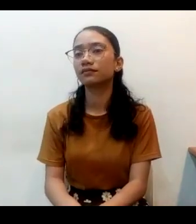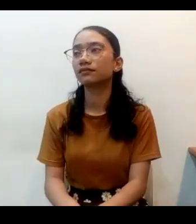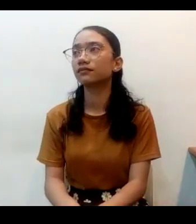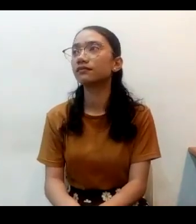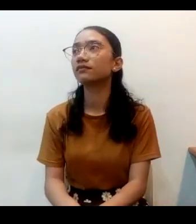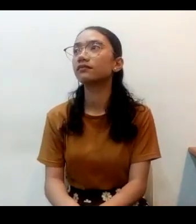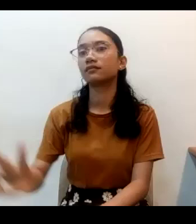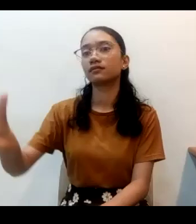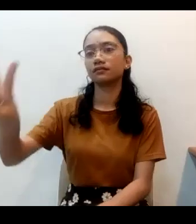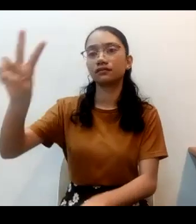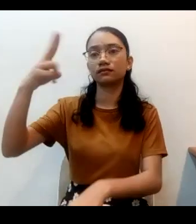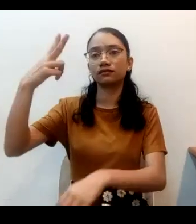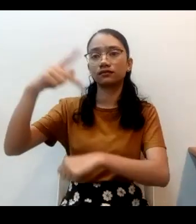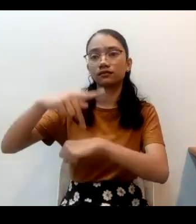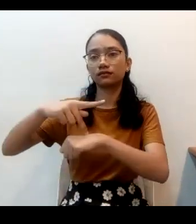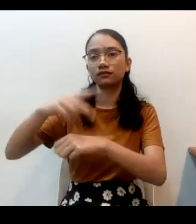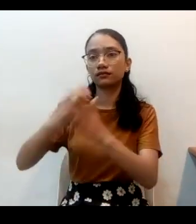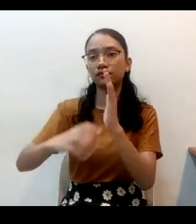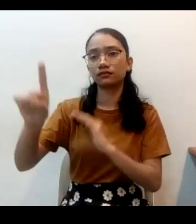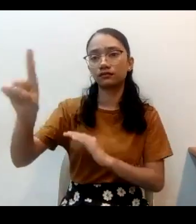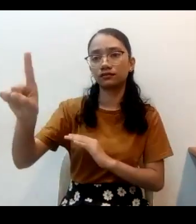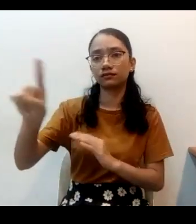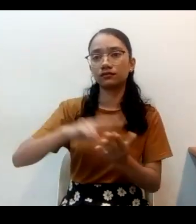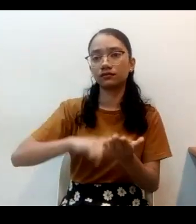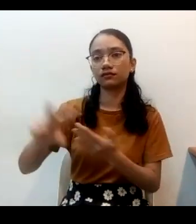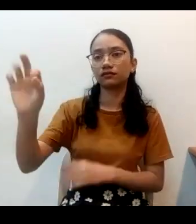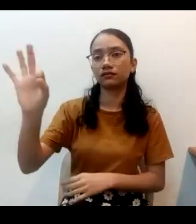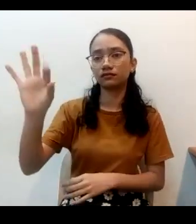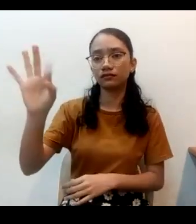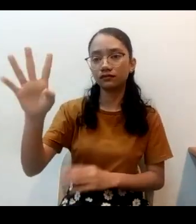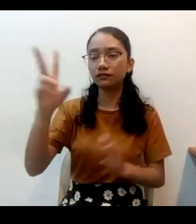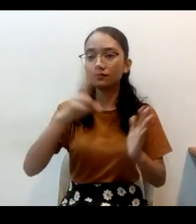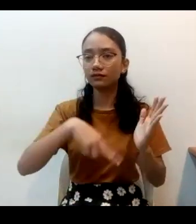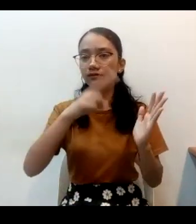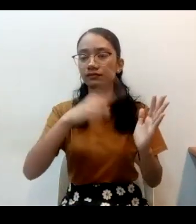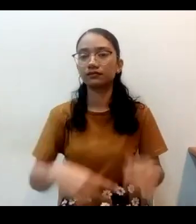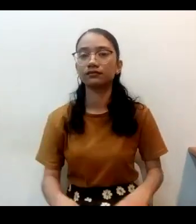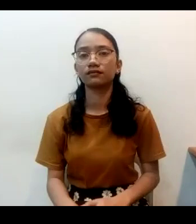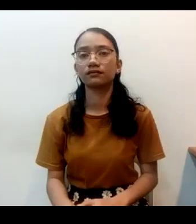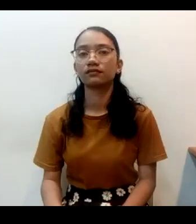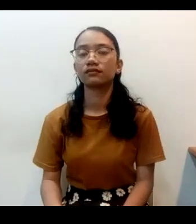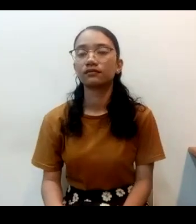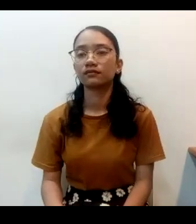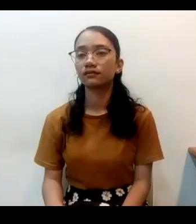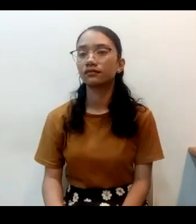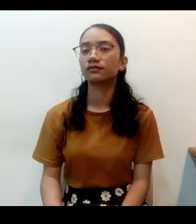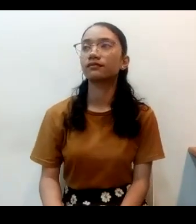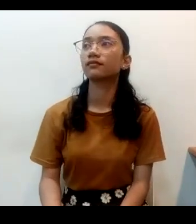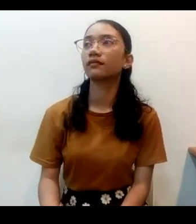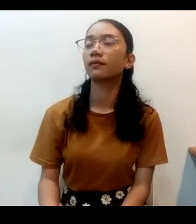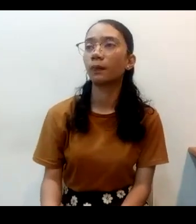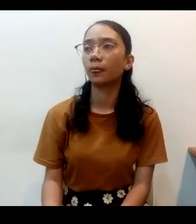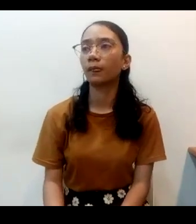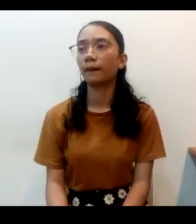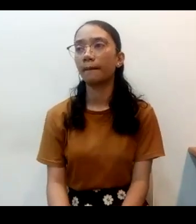2 Peter chapter 1, verse 19. Basahin po natin ng sabay-sabay. 3, 2, 1. Kaya't meron